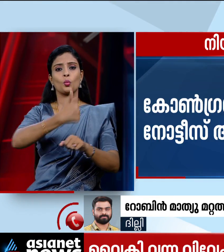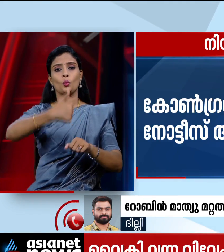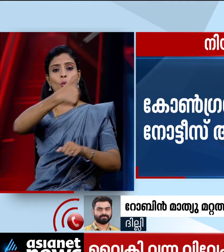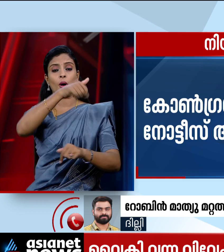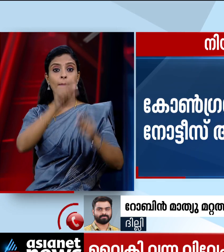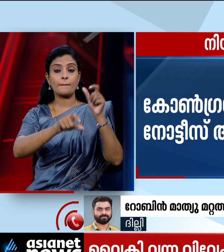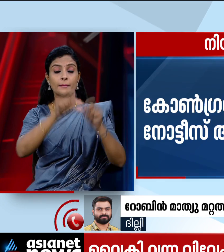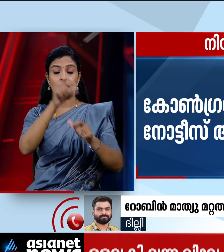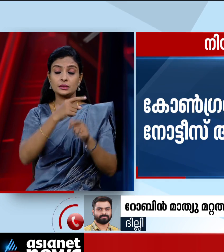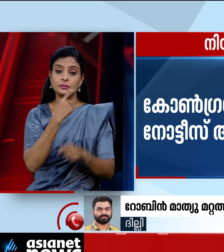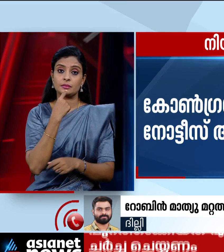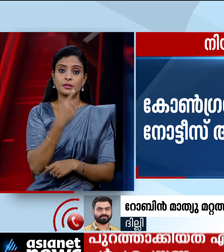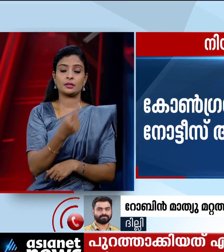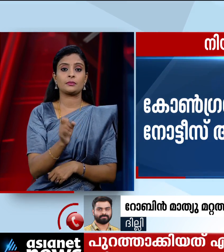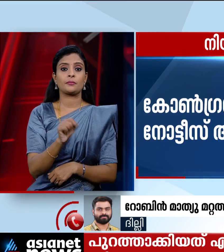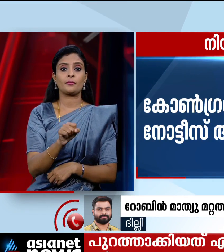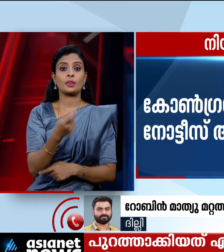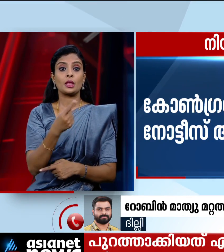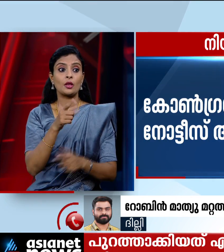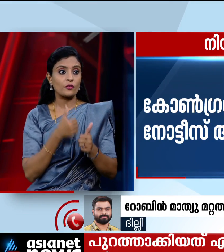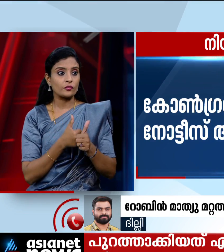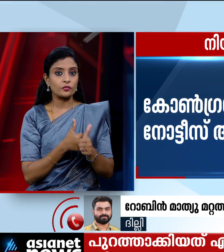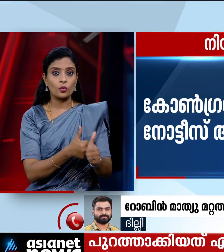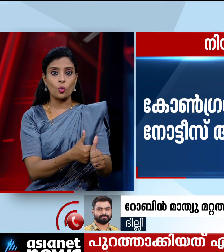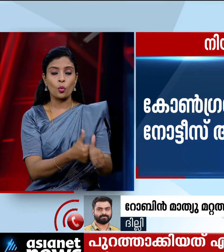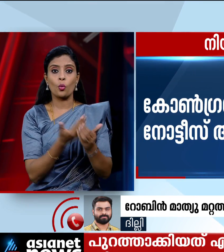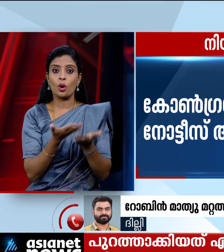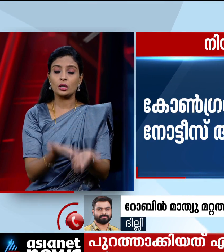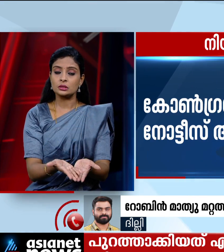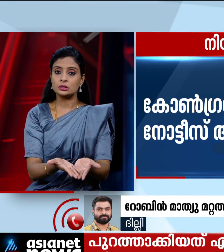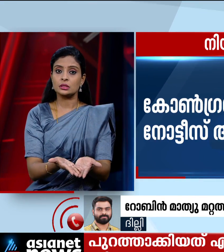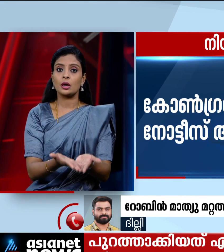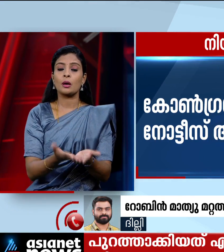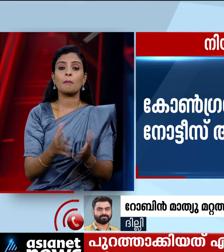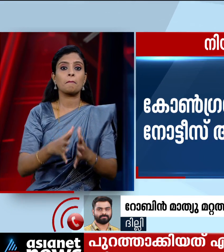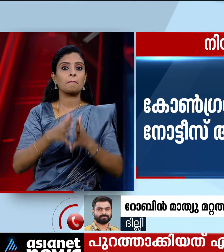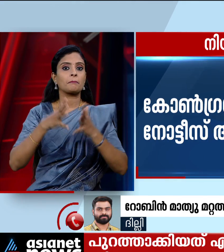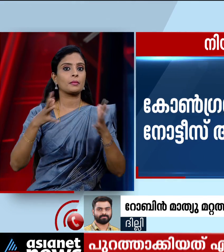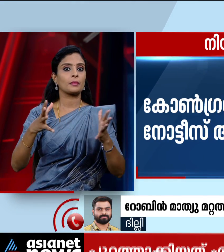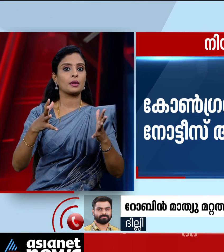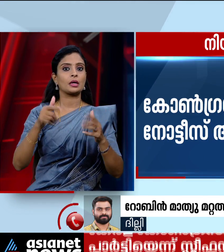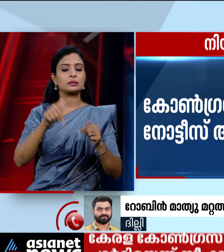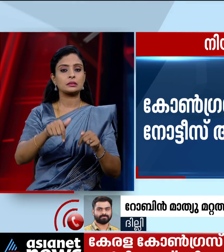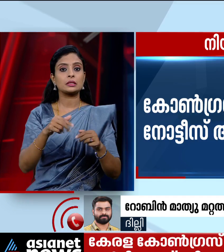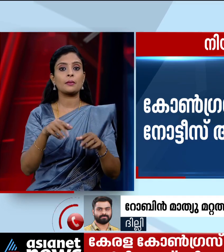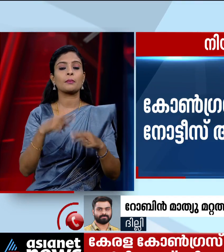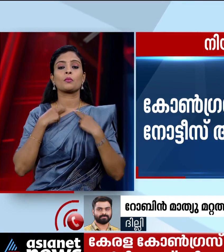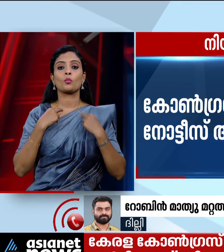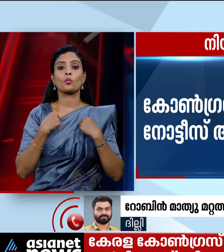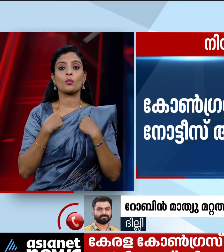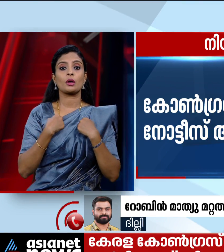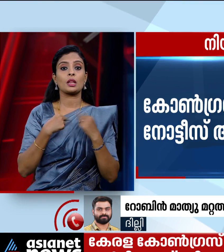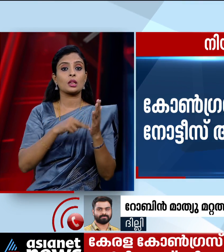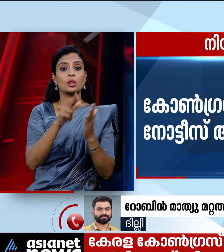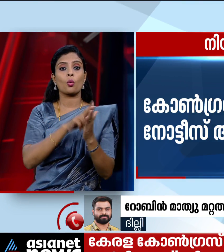ഈ ആരോപണമായി ഉന്നയിച്ചിരുന്നു. അതിന് പിന്നാലെയാണ് ഇപ്പോൾ എന്തായാലും വിവാദം കൂടുതൽ അടുത്ത ഘട്ടത്തിലേക്ക് കടന്നത്. അതിന്റെ തൊട്ടു പിന്നാലെ തന്നെ ഇപ്പോൾ എന്തായാലും